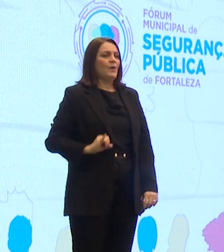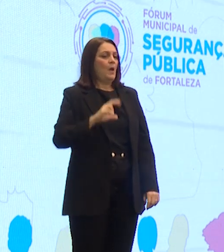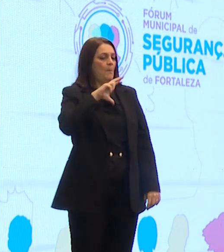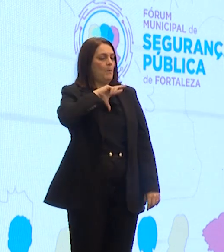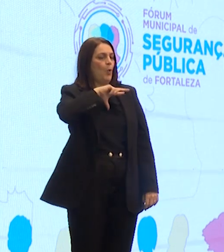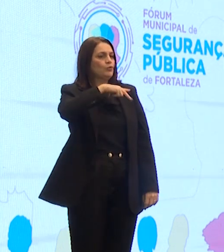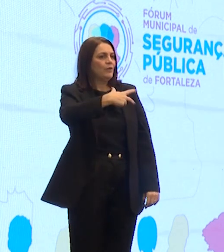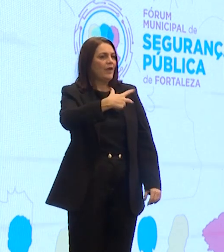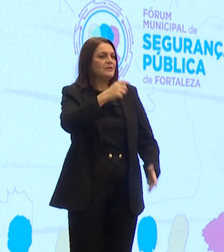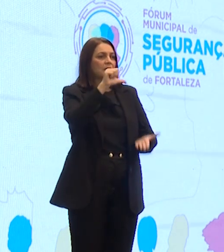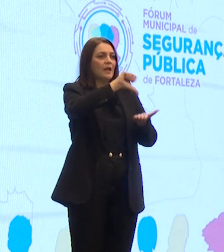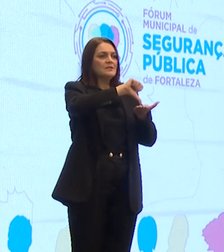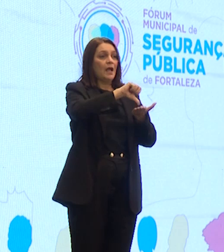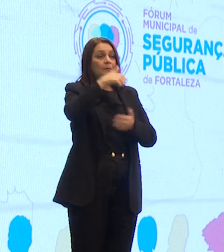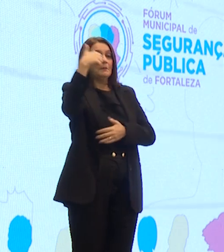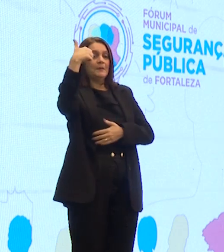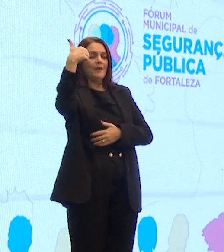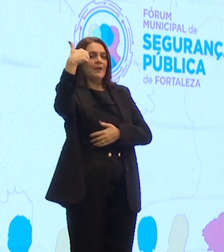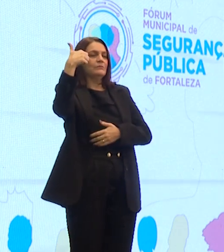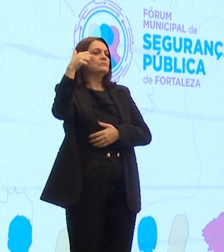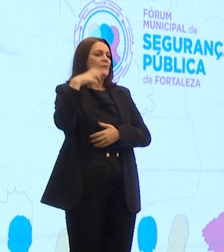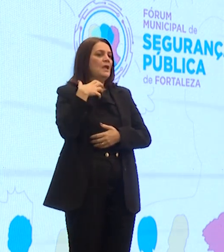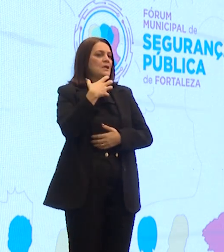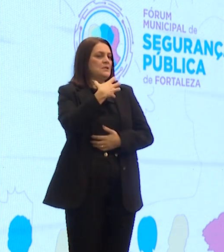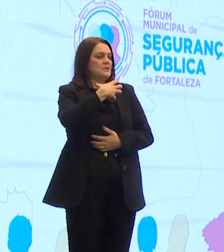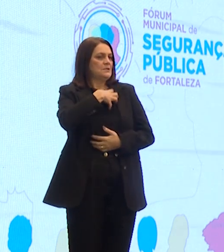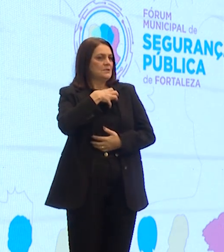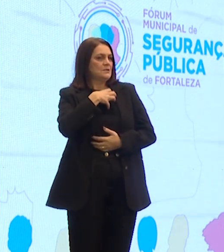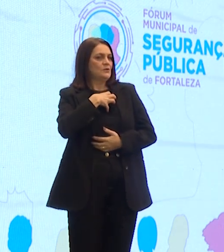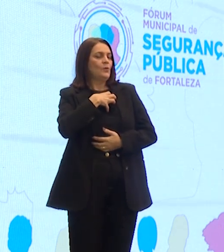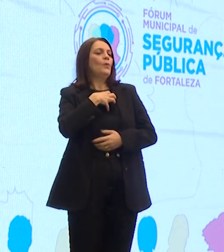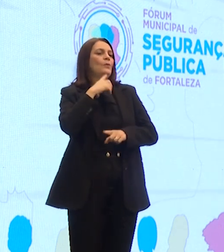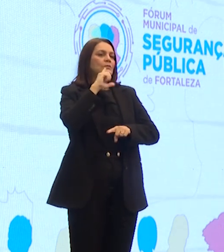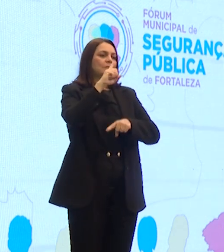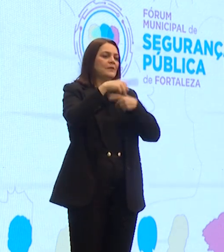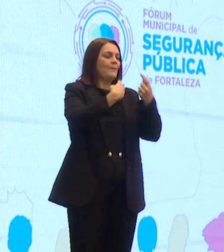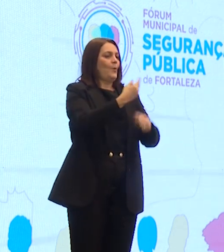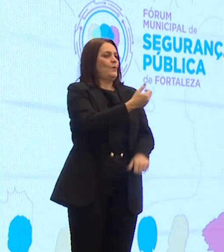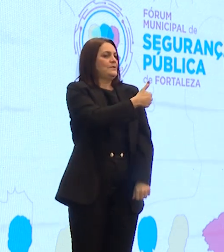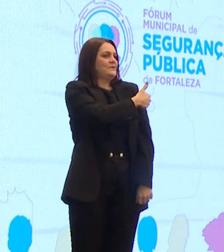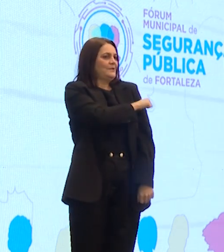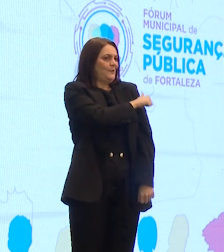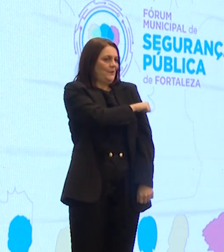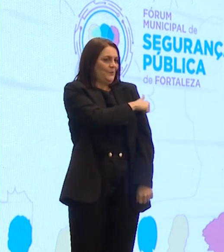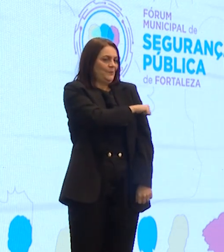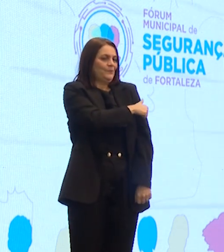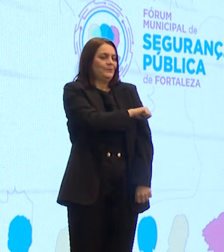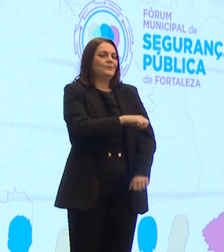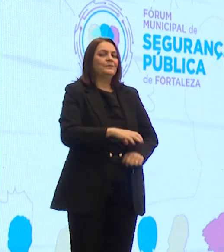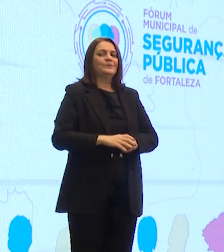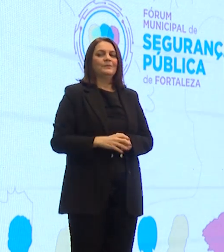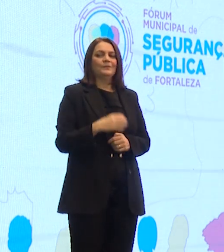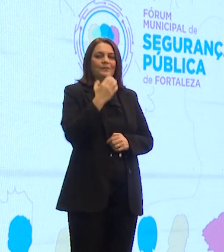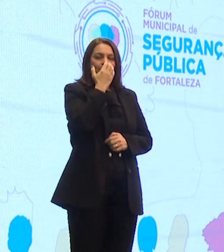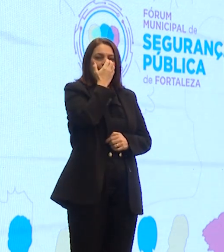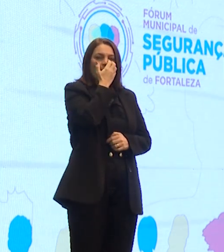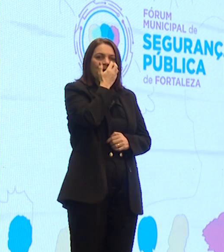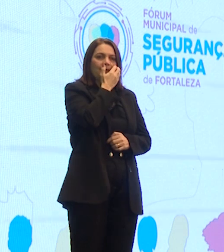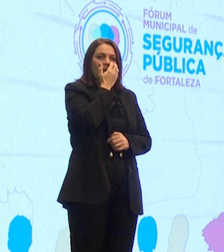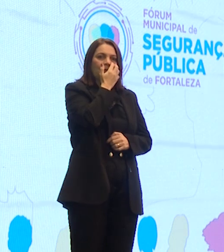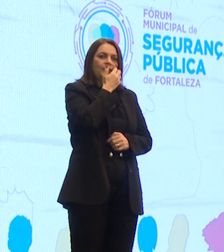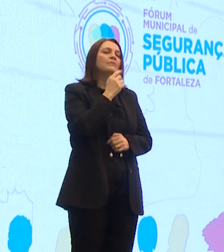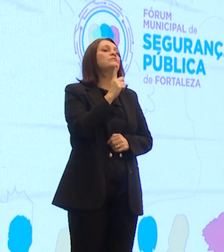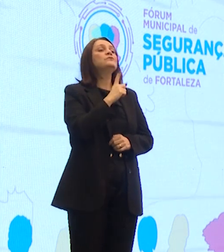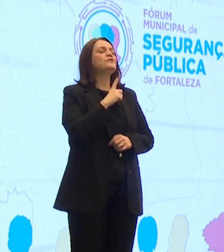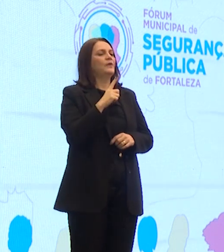Salvador, depois no Rio de Janeiro. E não havia autonomia dos entes subnacionais. Ora, nós